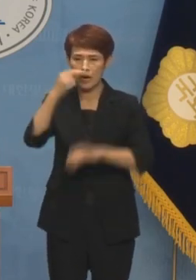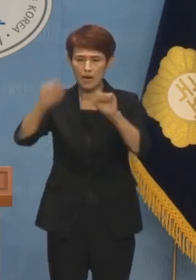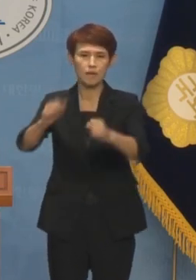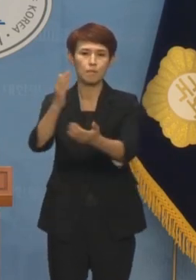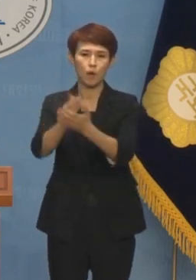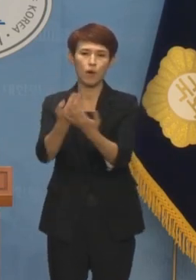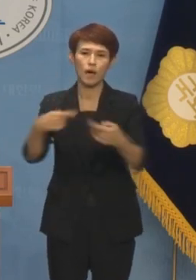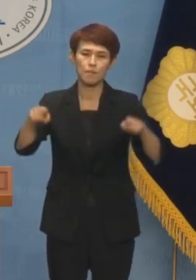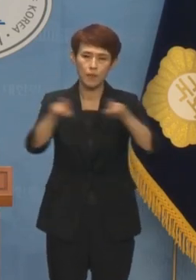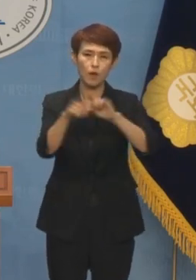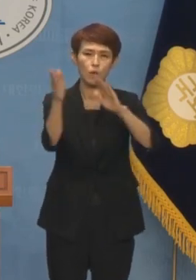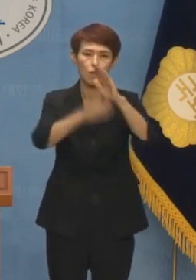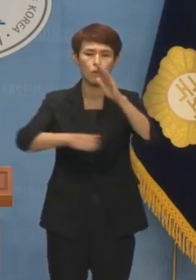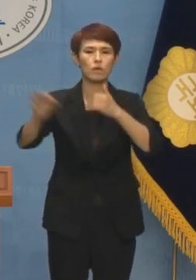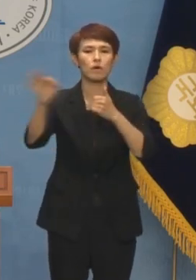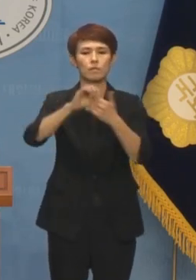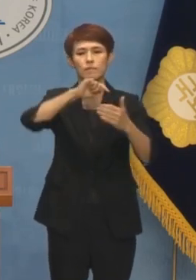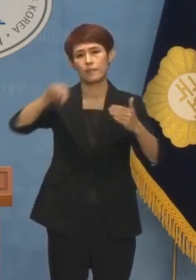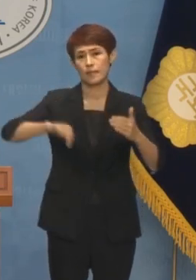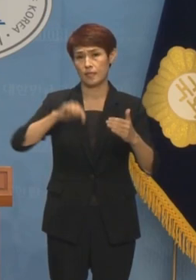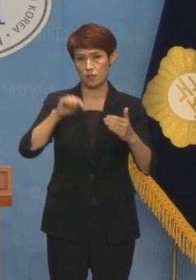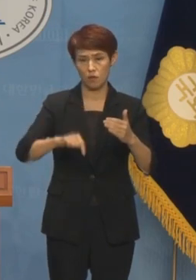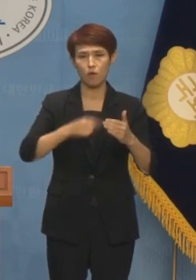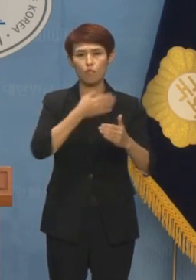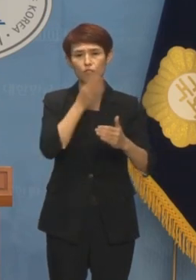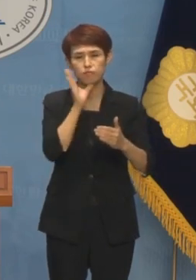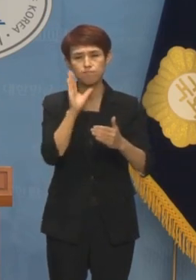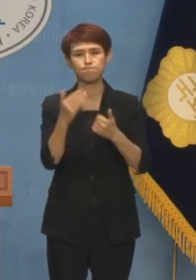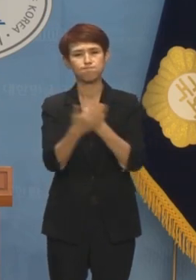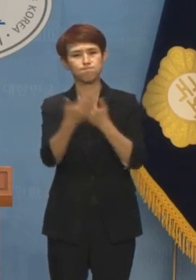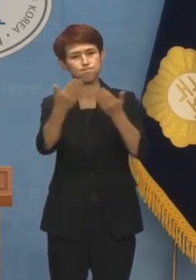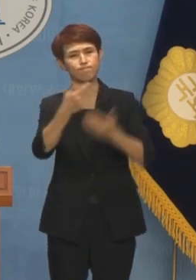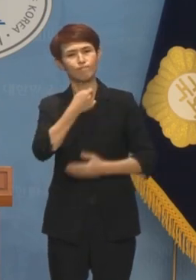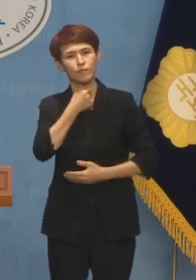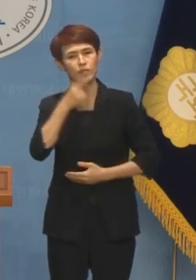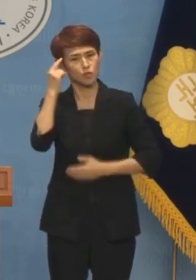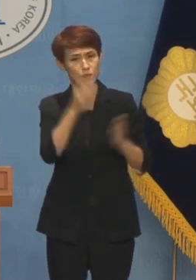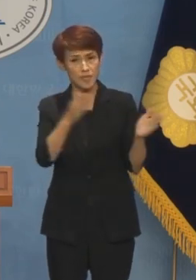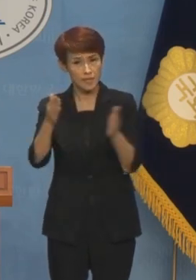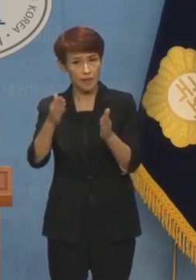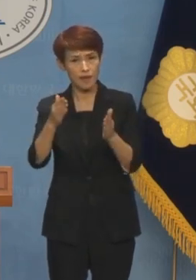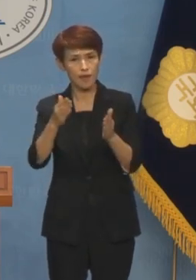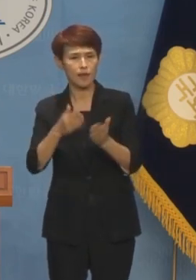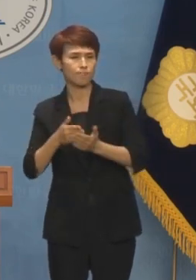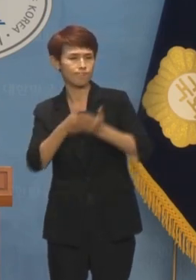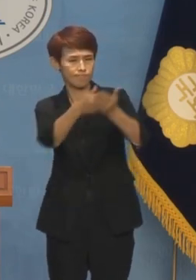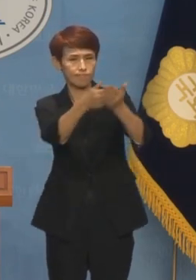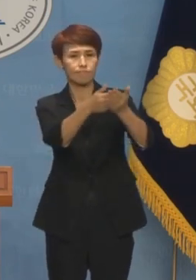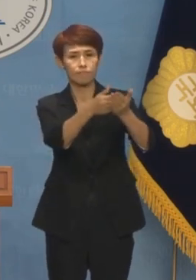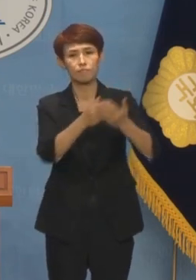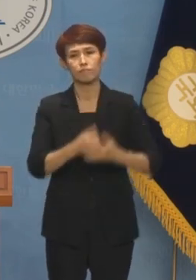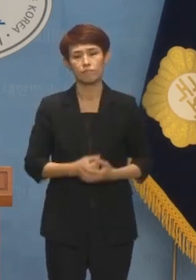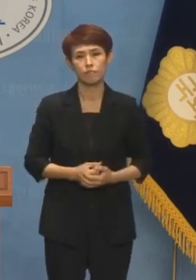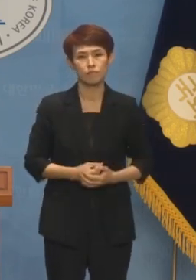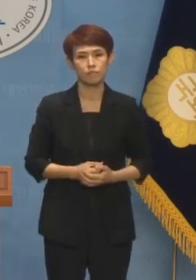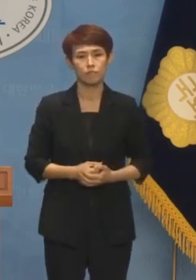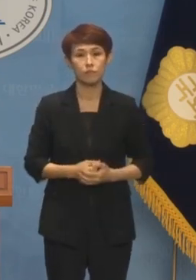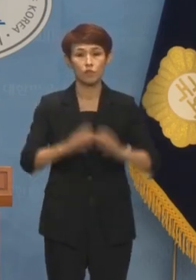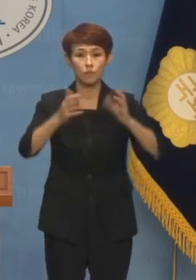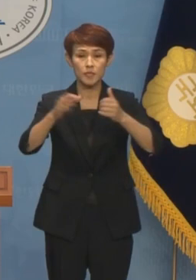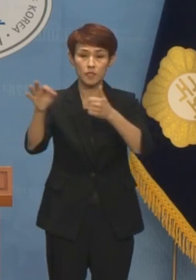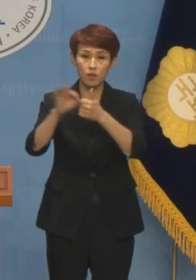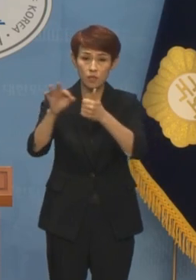공적 연금 체계 안에서 노후 보장을 준비하겠다는 의지를 피력한 것입니다.